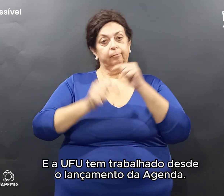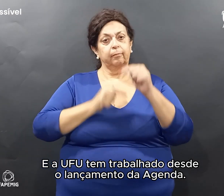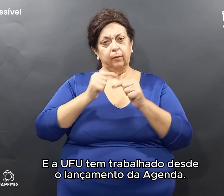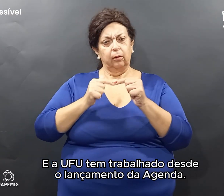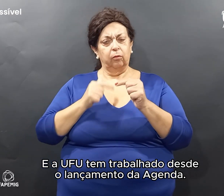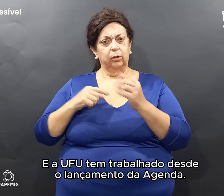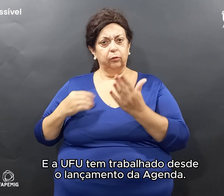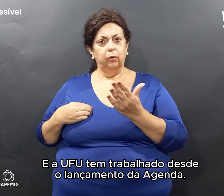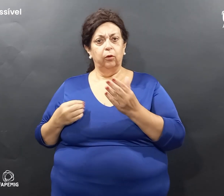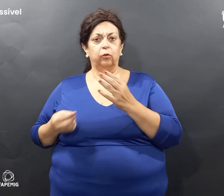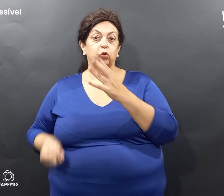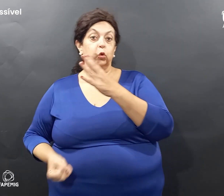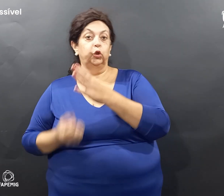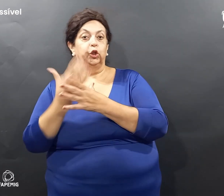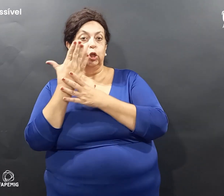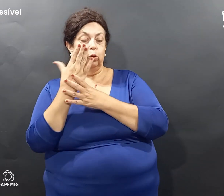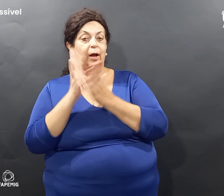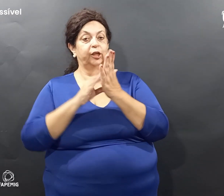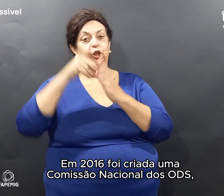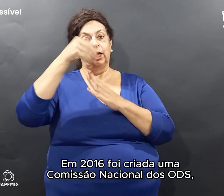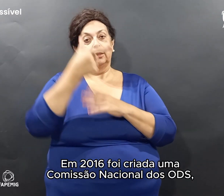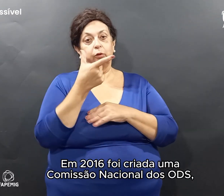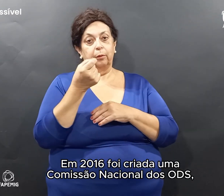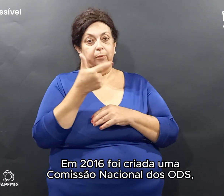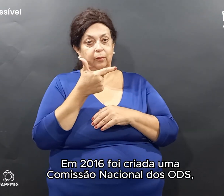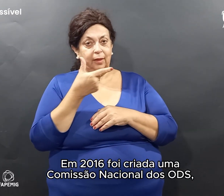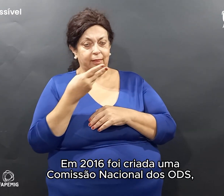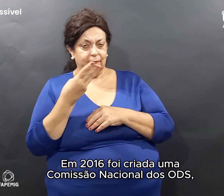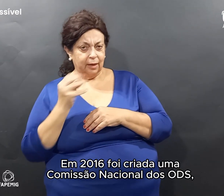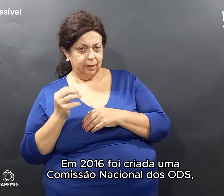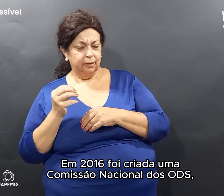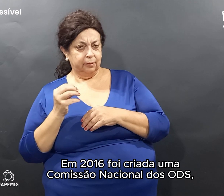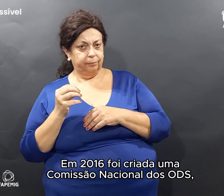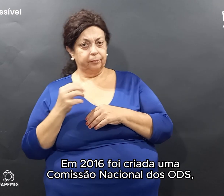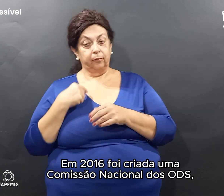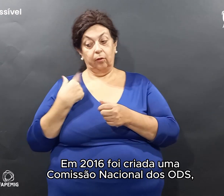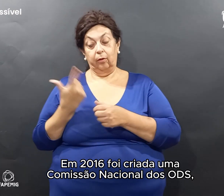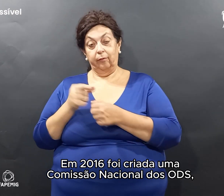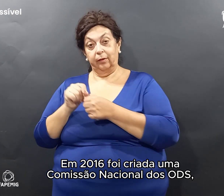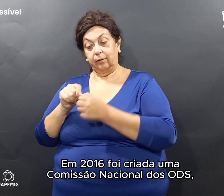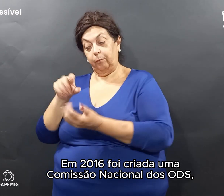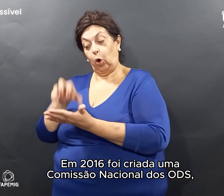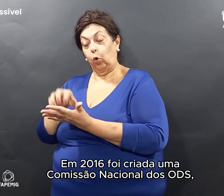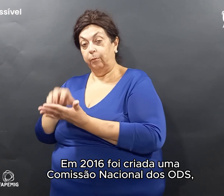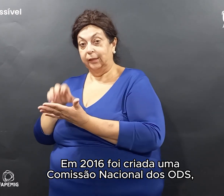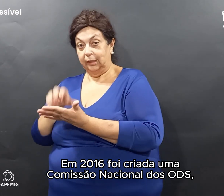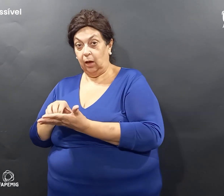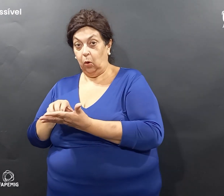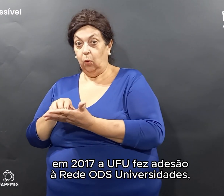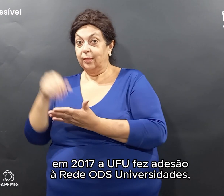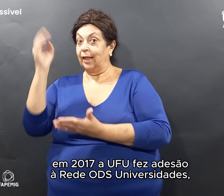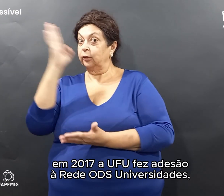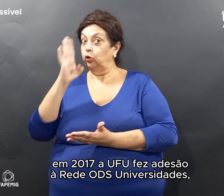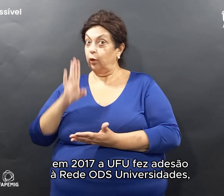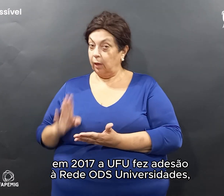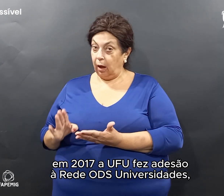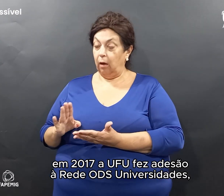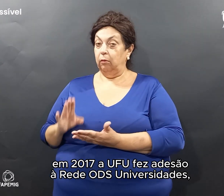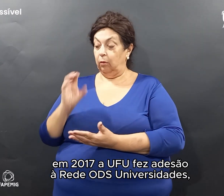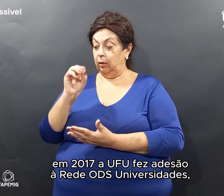da agenda, em 2016 foi criada uma comissão nacional dos ODS, em 2017 a UFO